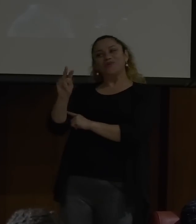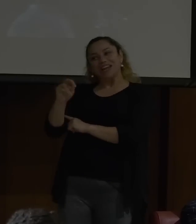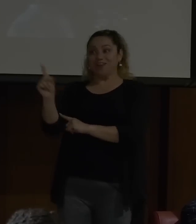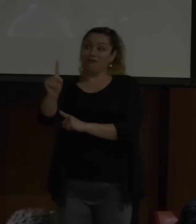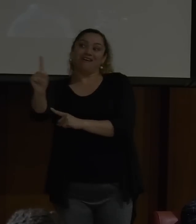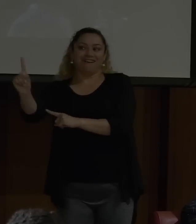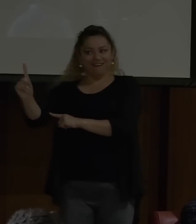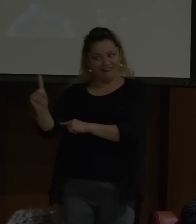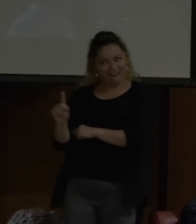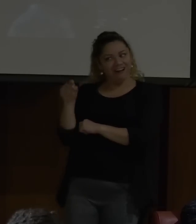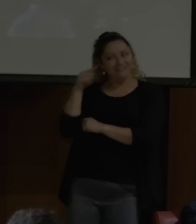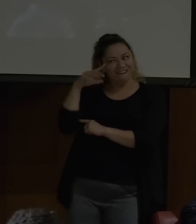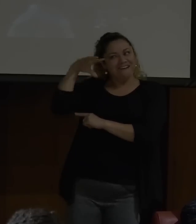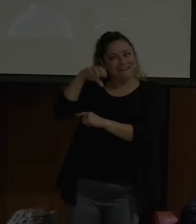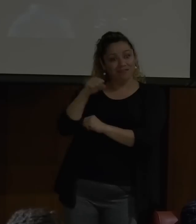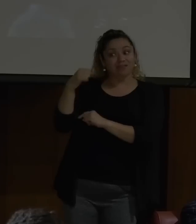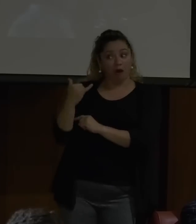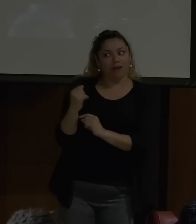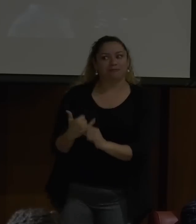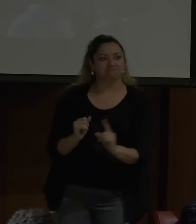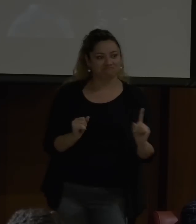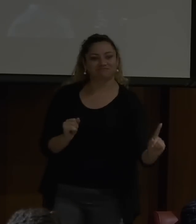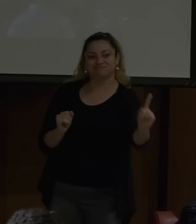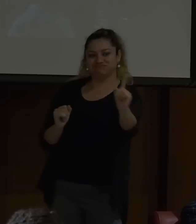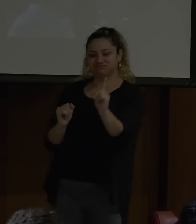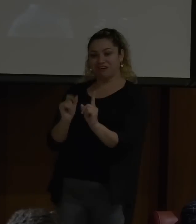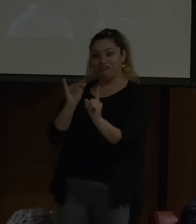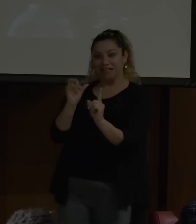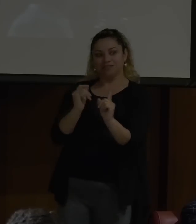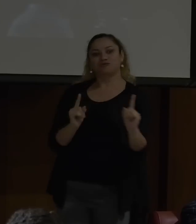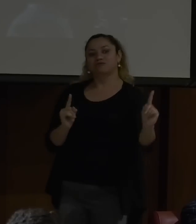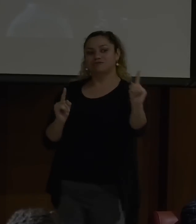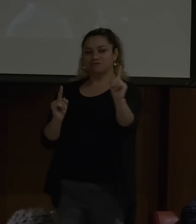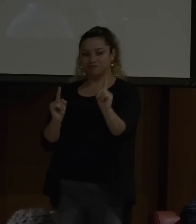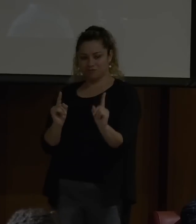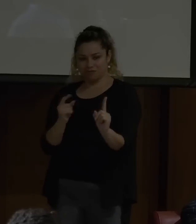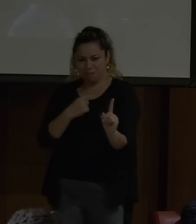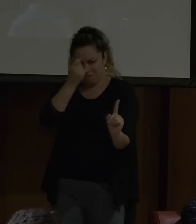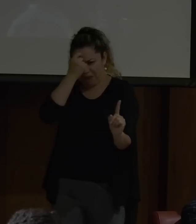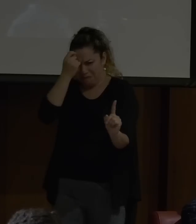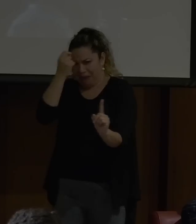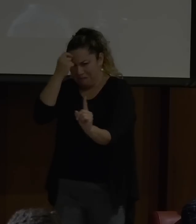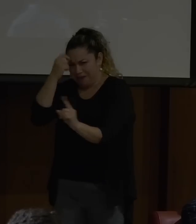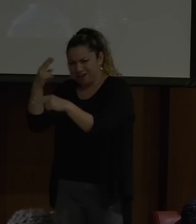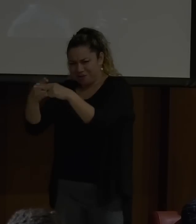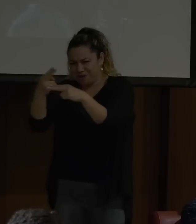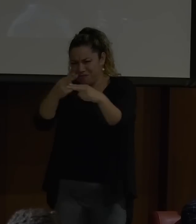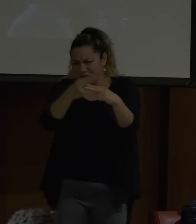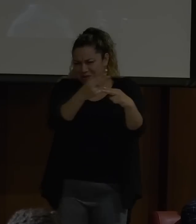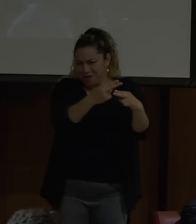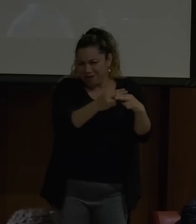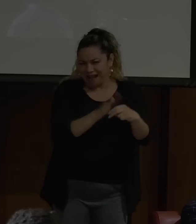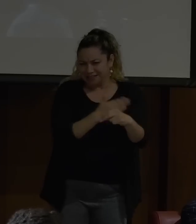Damaso Guerra y la de Francisco y Ferreira en la Lidia, Damaso pasó guerra y la del Francisco y